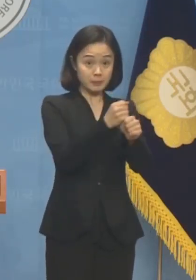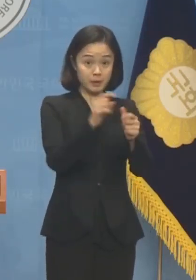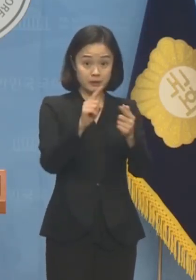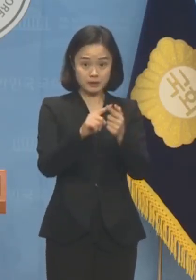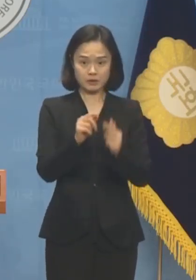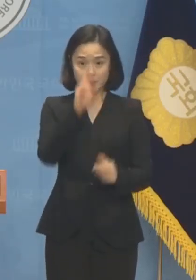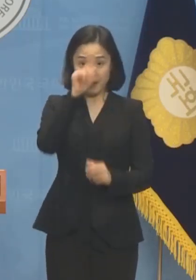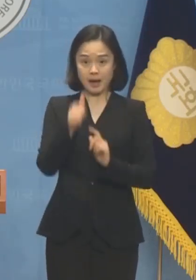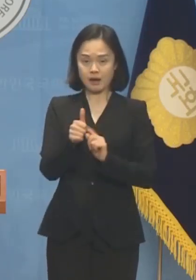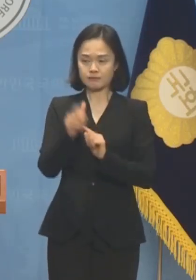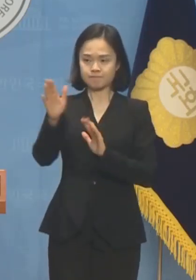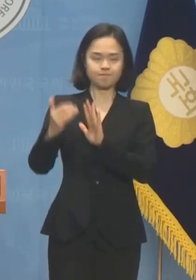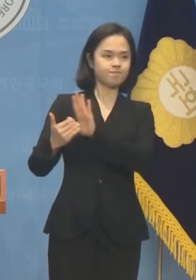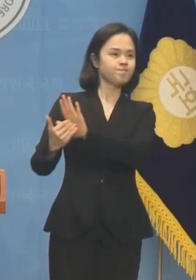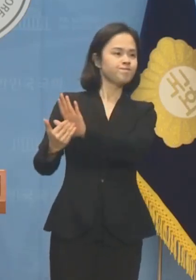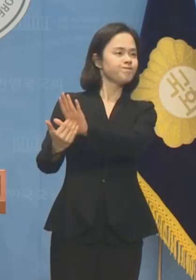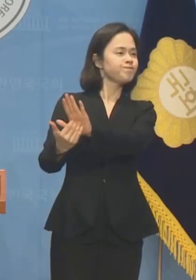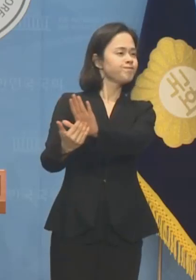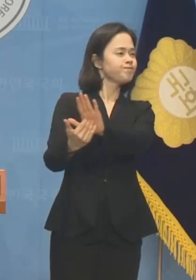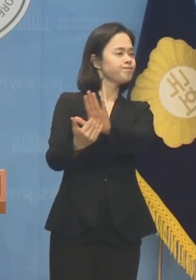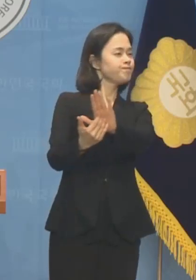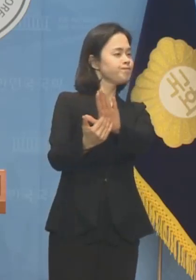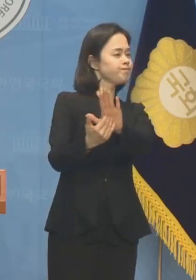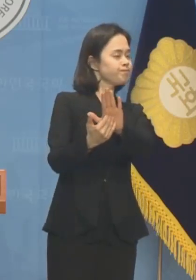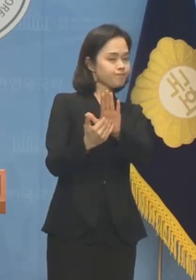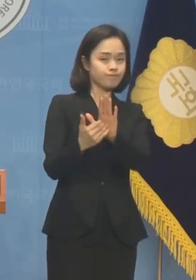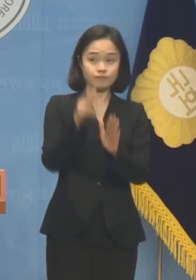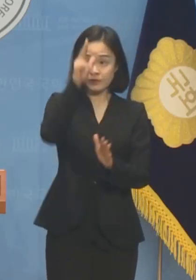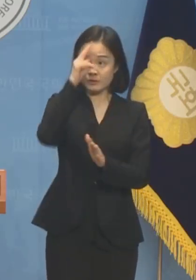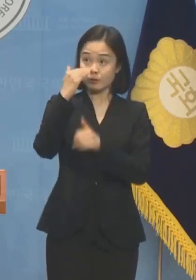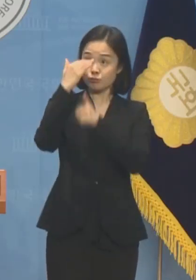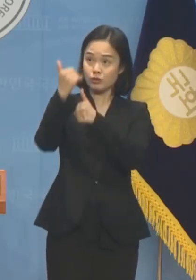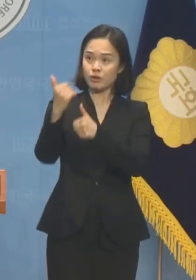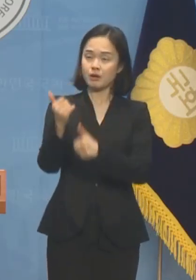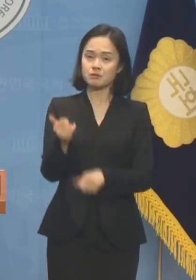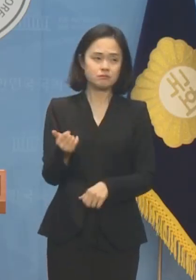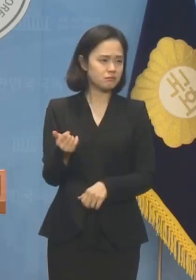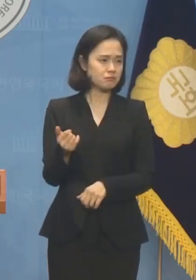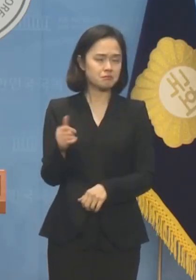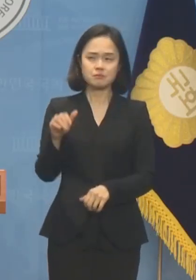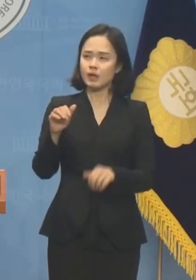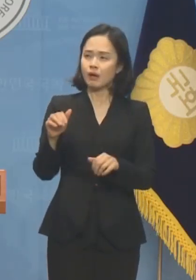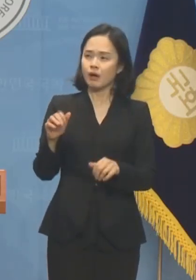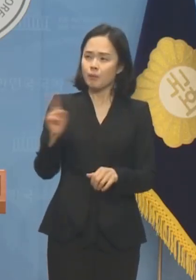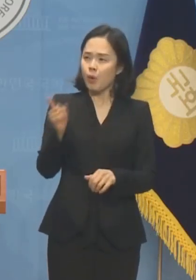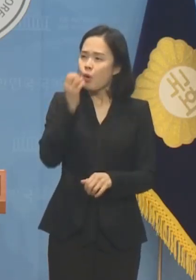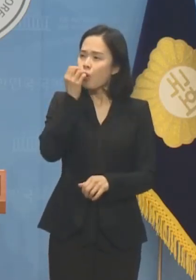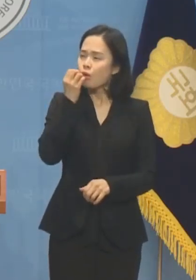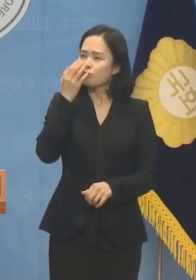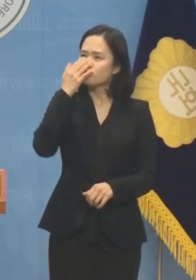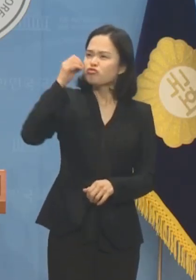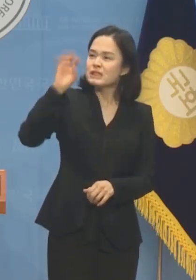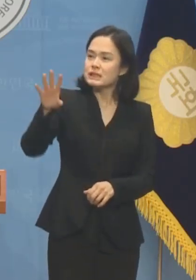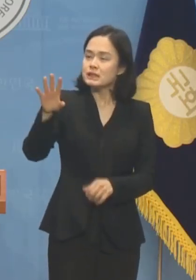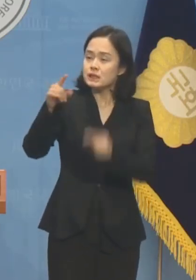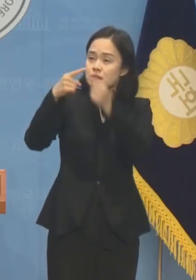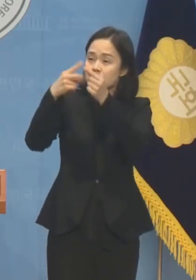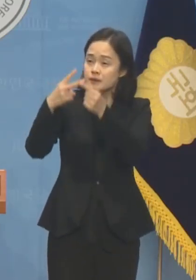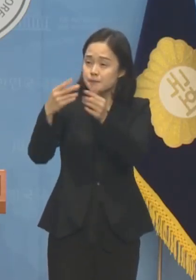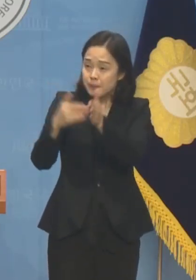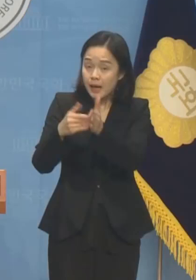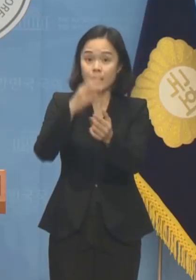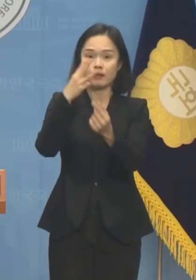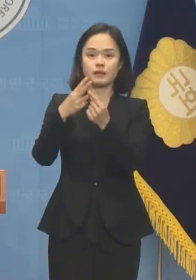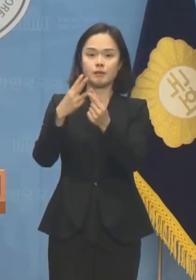모든 소환에 불응하다가 불쑥 모습을 드러낸 것입니다. 경호처 수뇌부에 대한